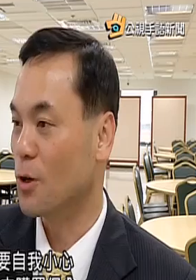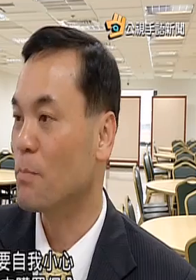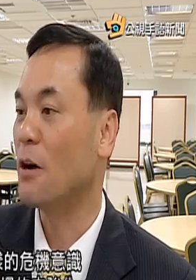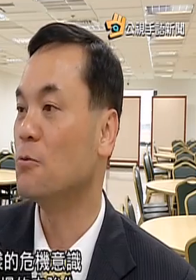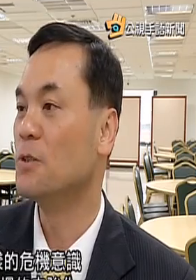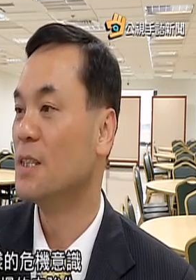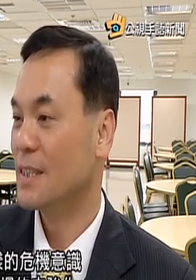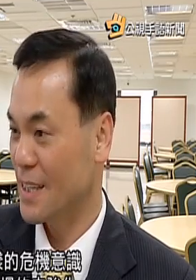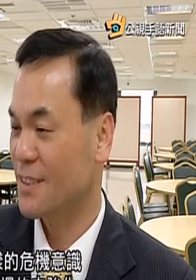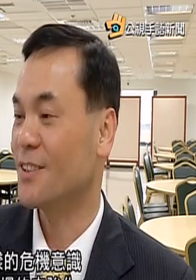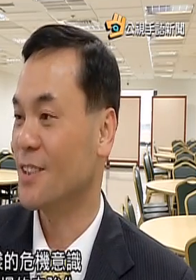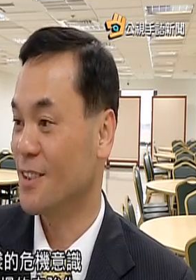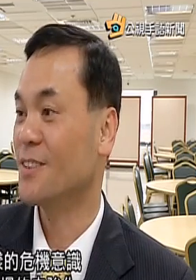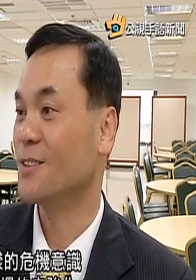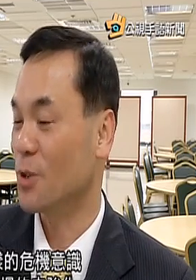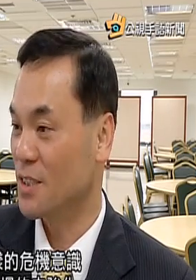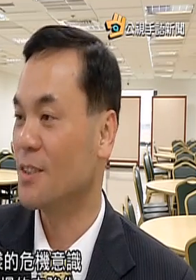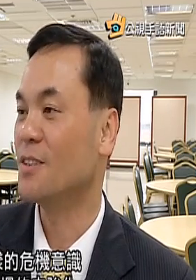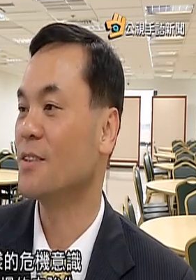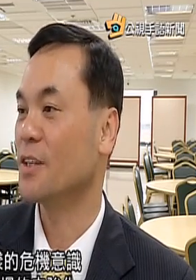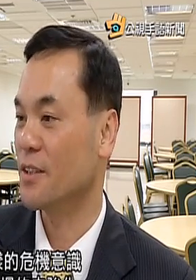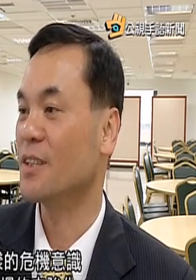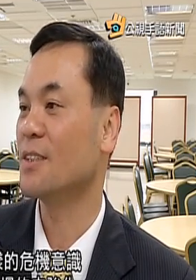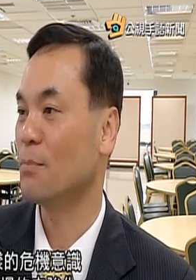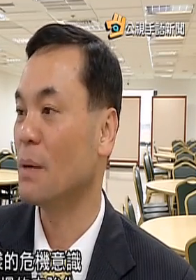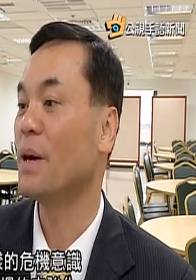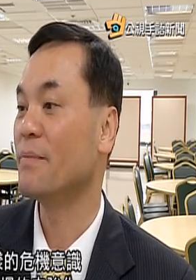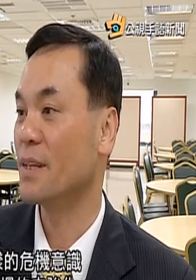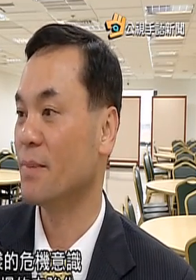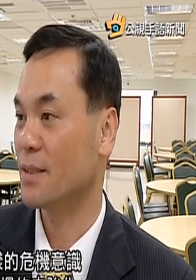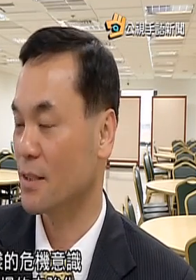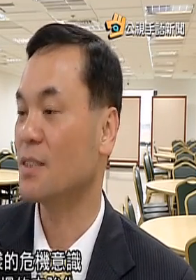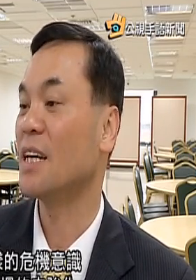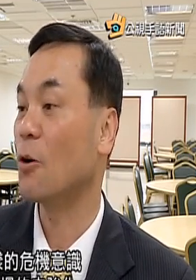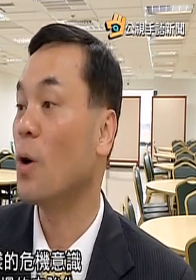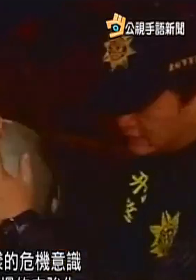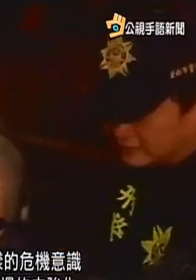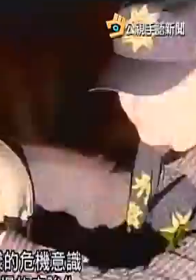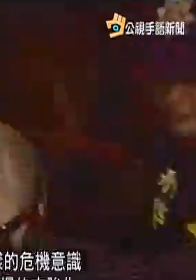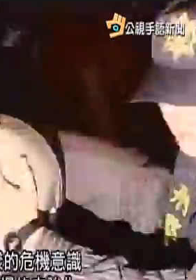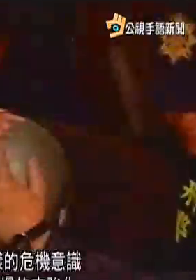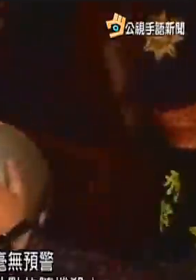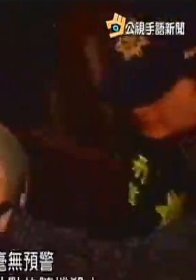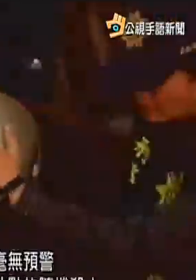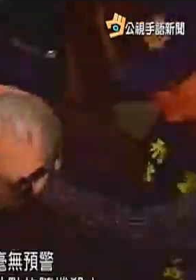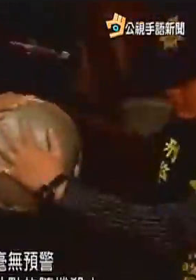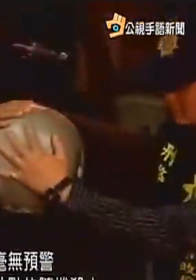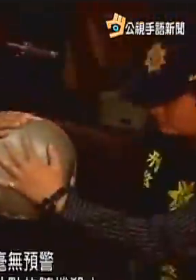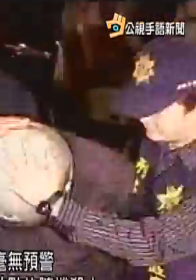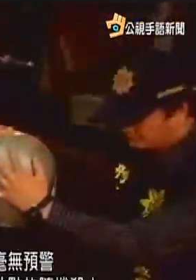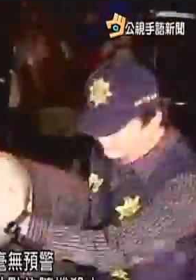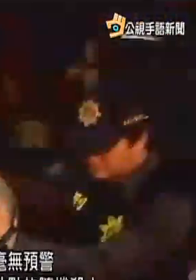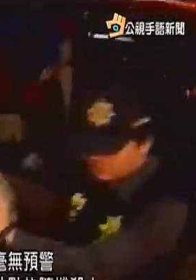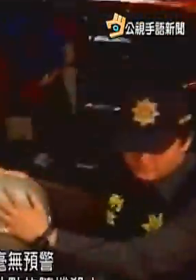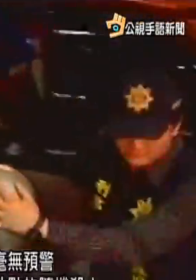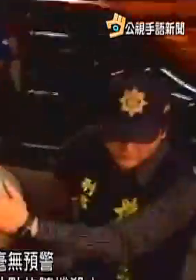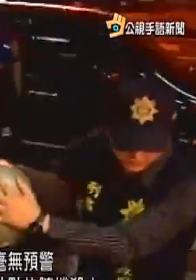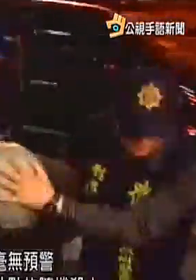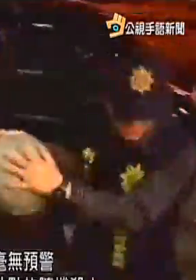我保护这样子的意识，危机意识可能也是要慢慢的去强化。 面对毫无预警、没有特定时间和地点的随